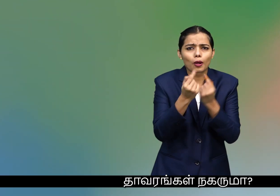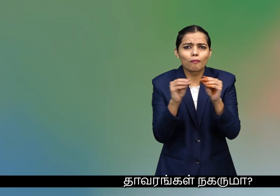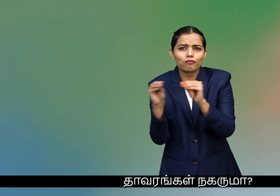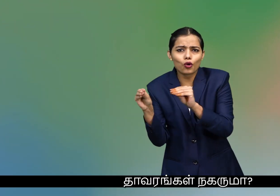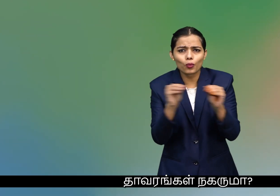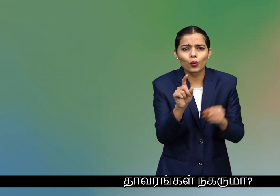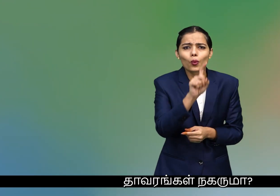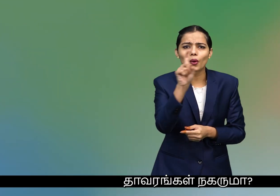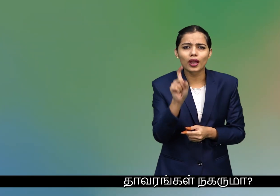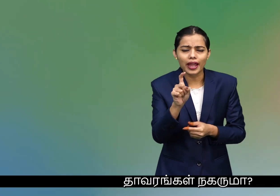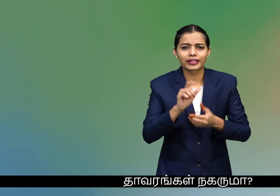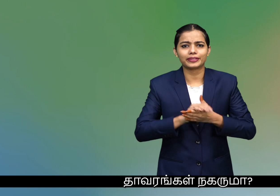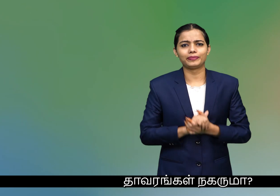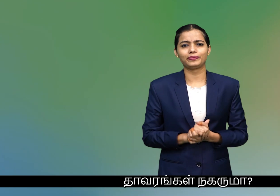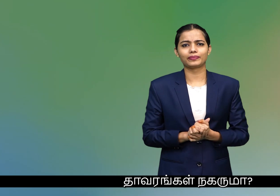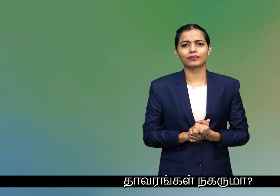தாவரங்கள் நகருமா?